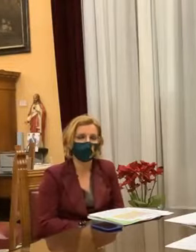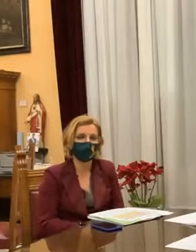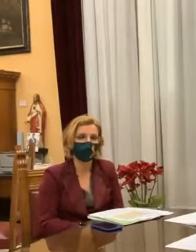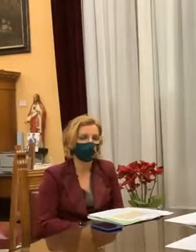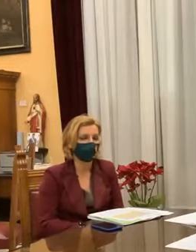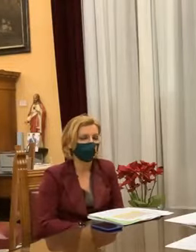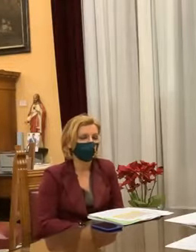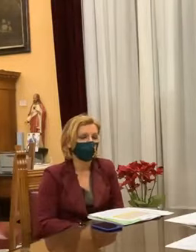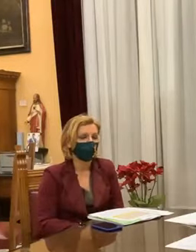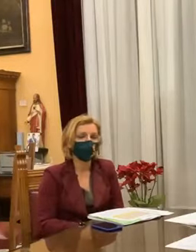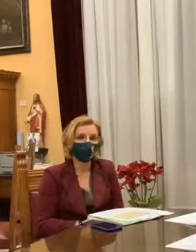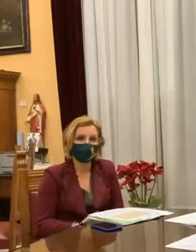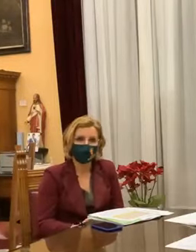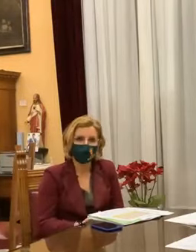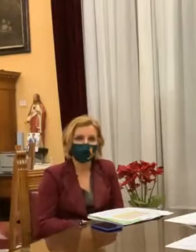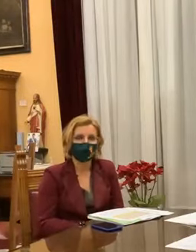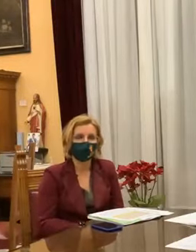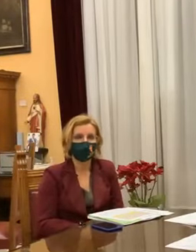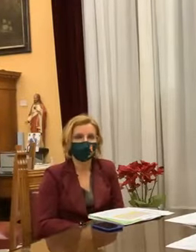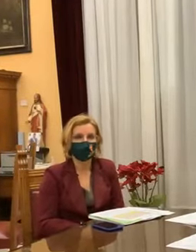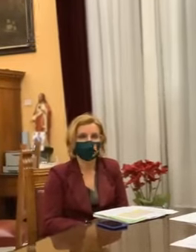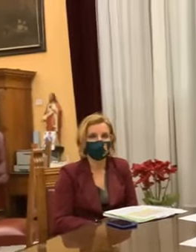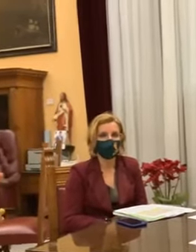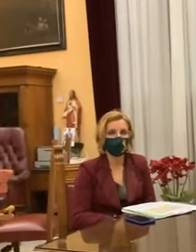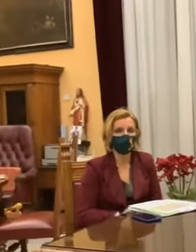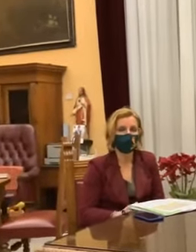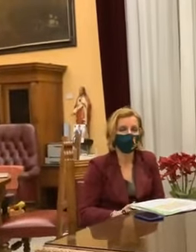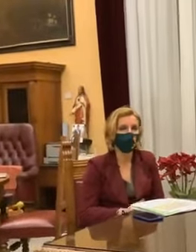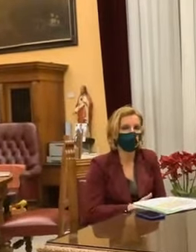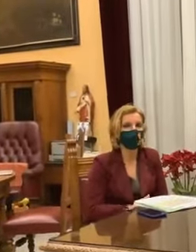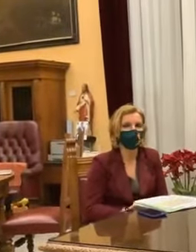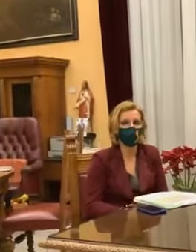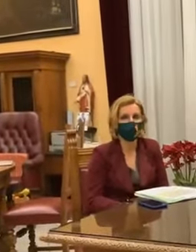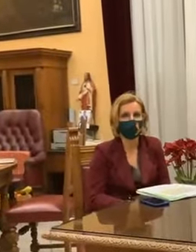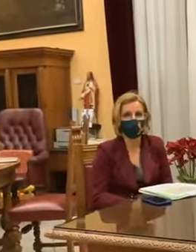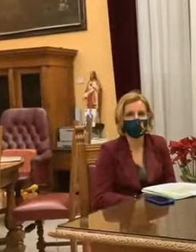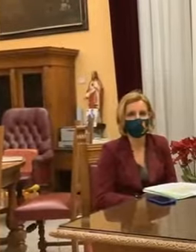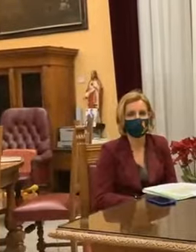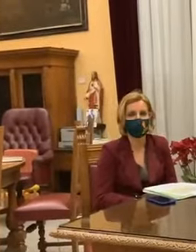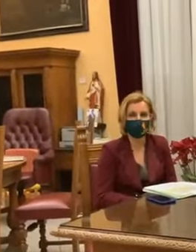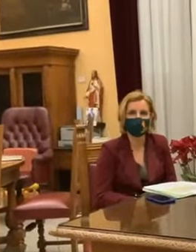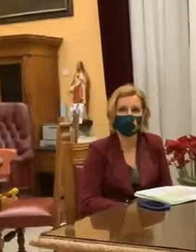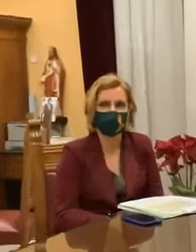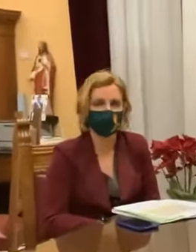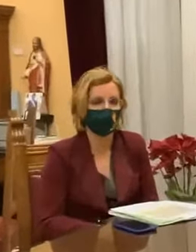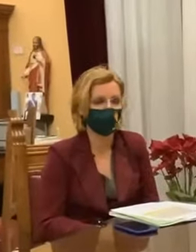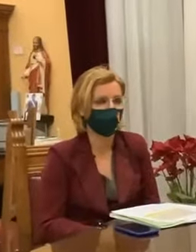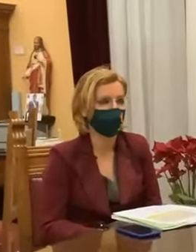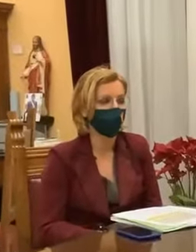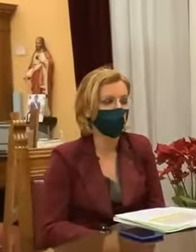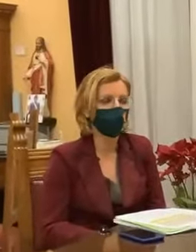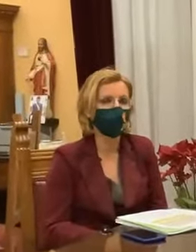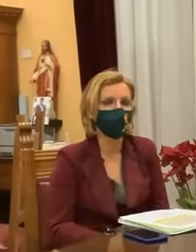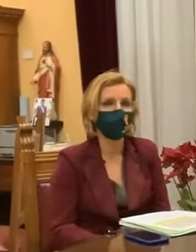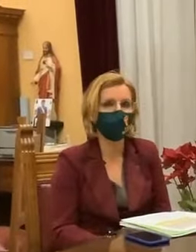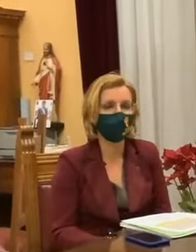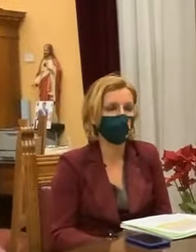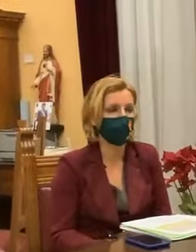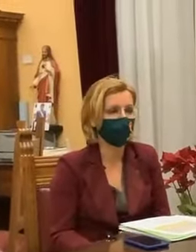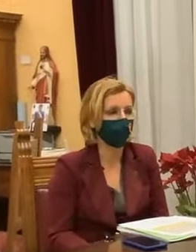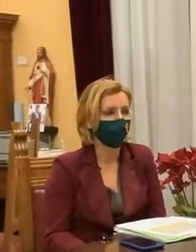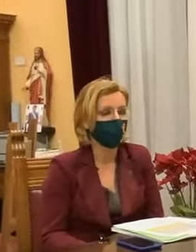memoria e per comprendere che cosa stavamo facendo e che cosa non faceva chi invece aveva il dovere di intervenire. Questo ci è